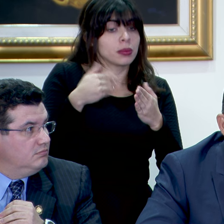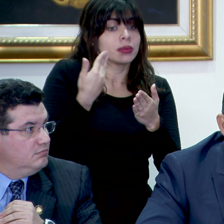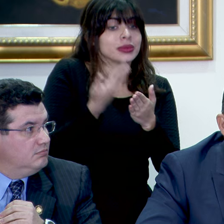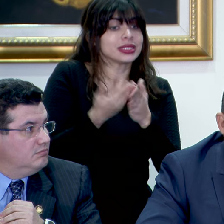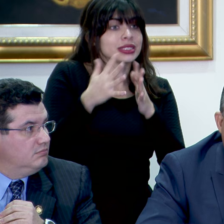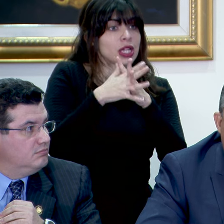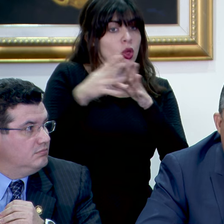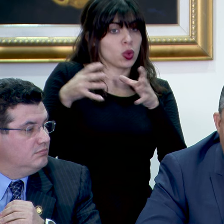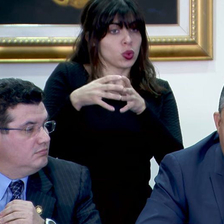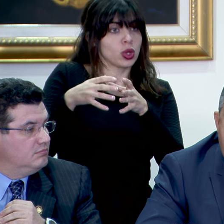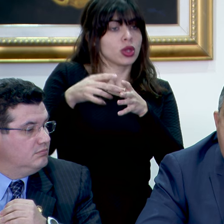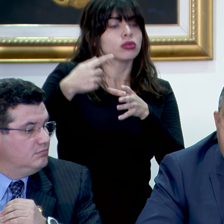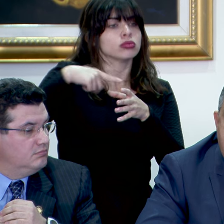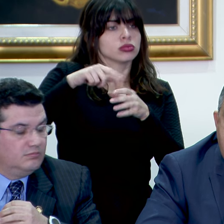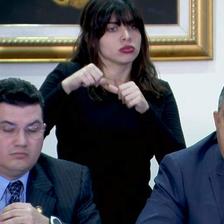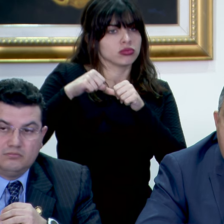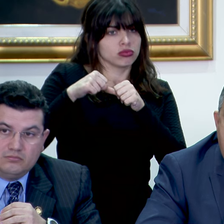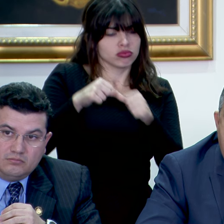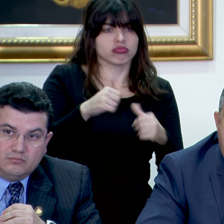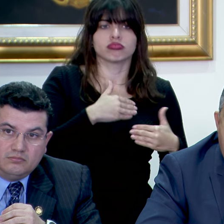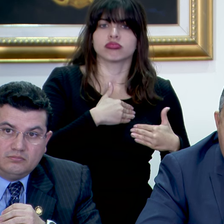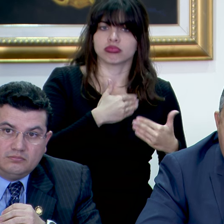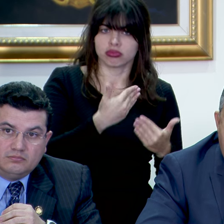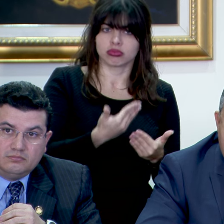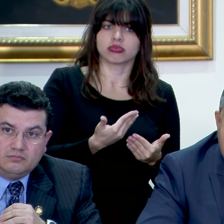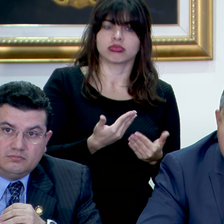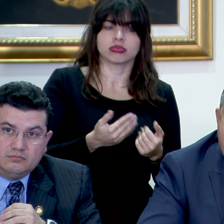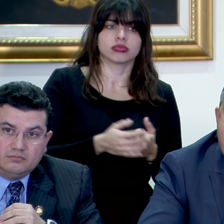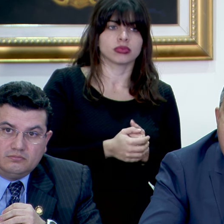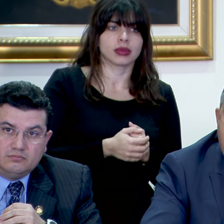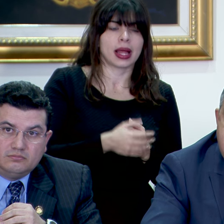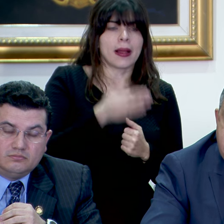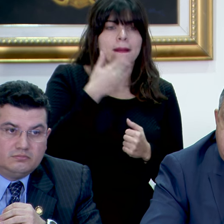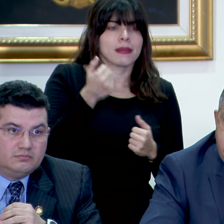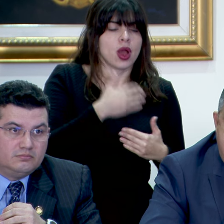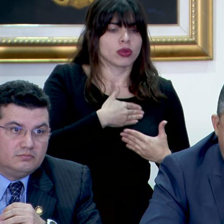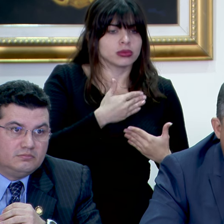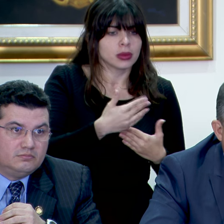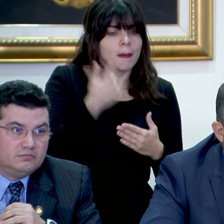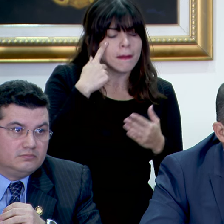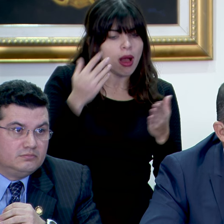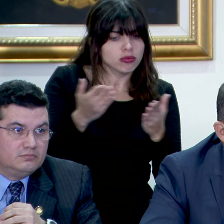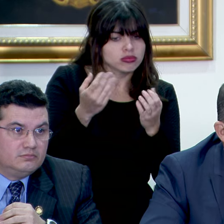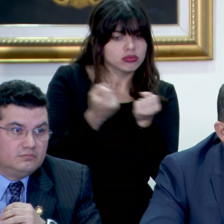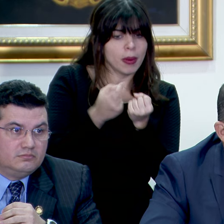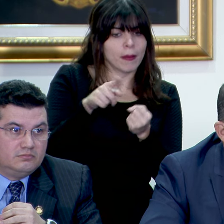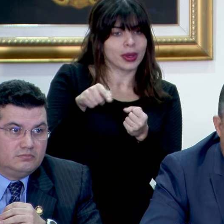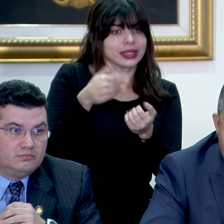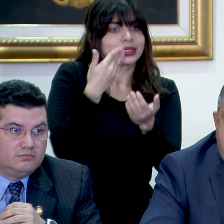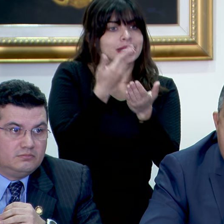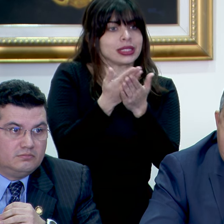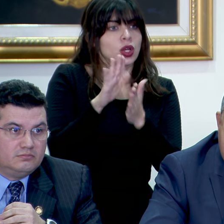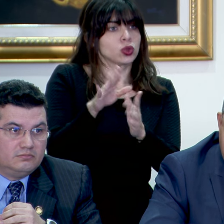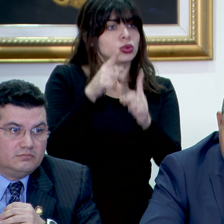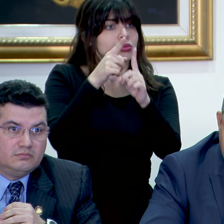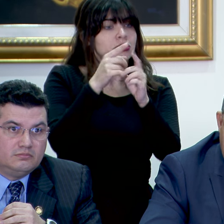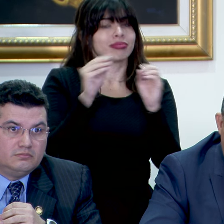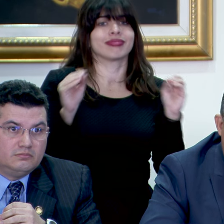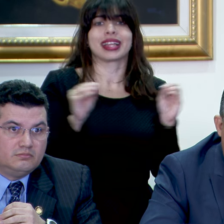Unidos continúan en la mejor disposición de llevarlos hasta su destino. No ha cambiado